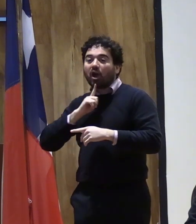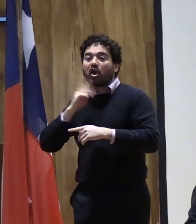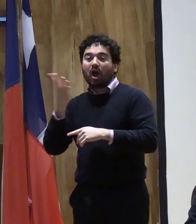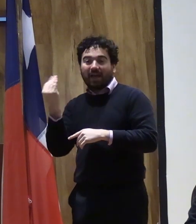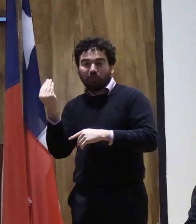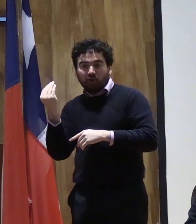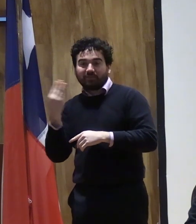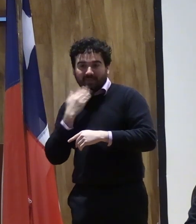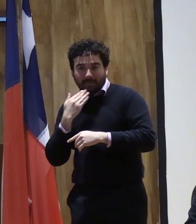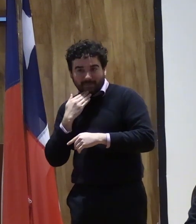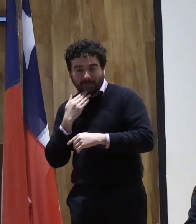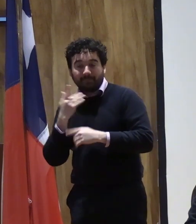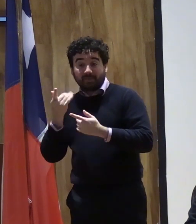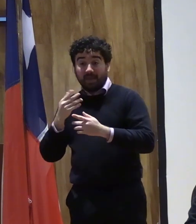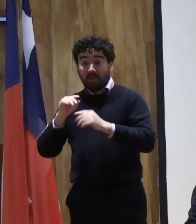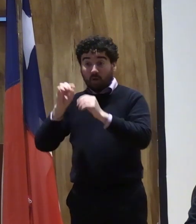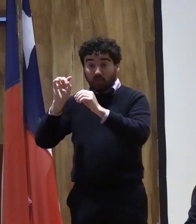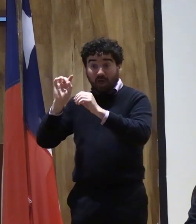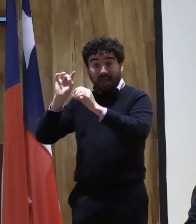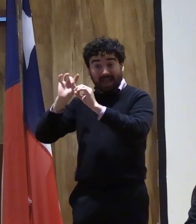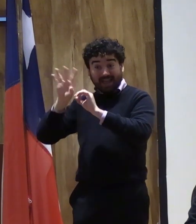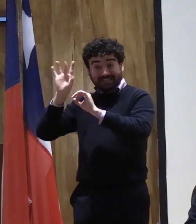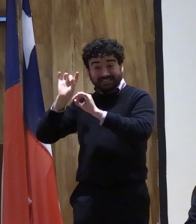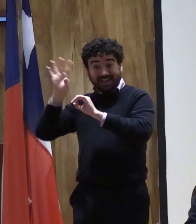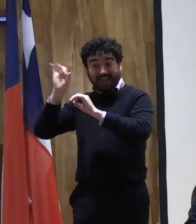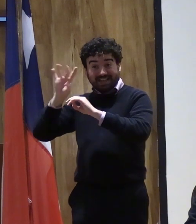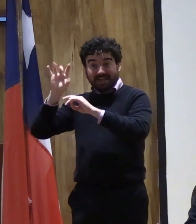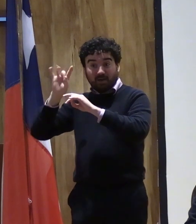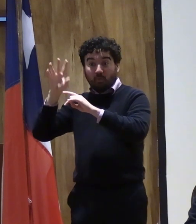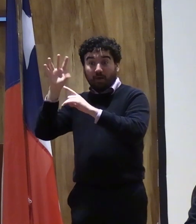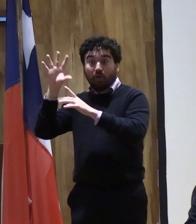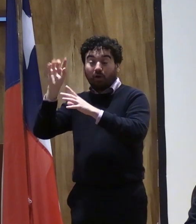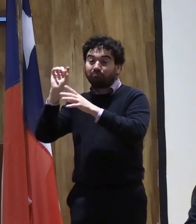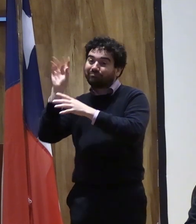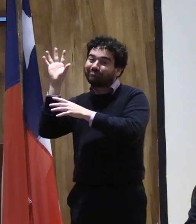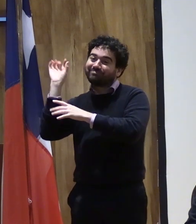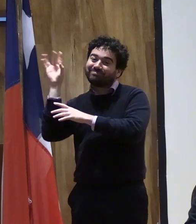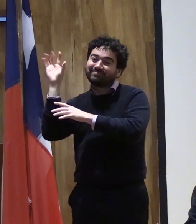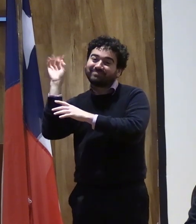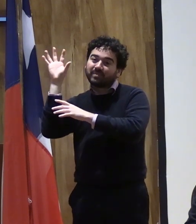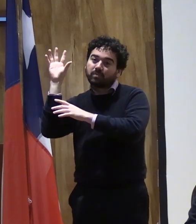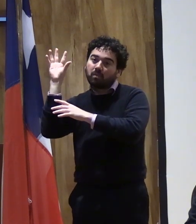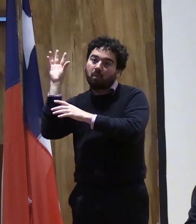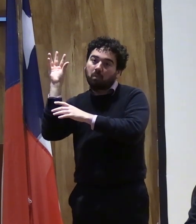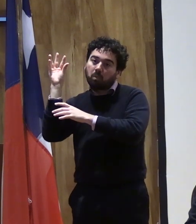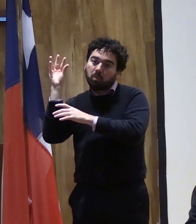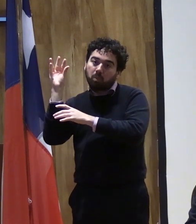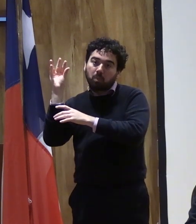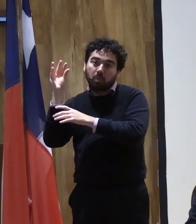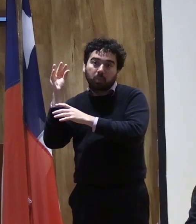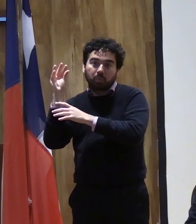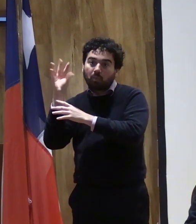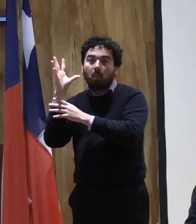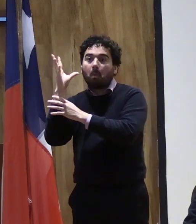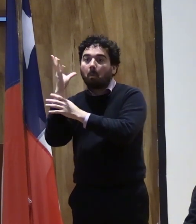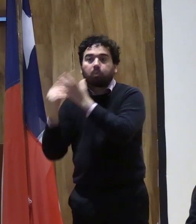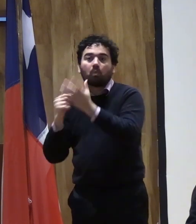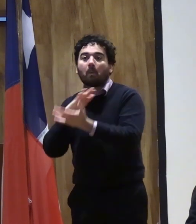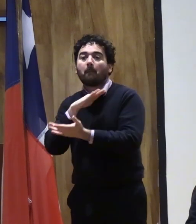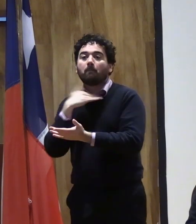estrella, al terminar su vida, pues ya no puede generar más energía,